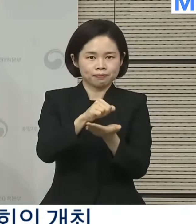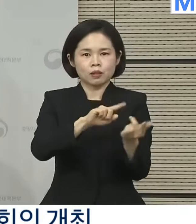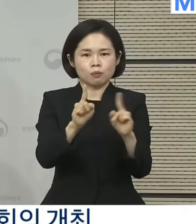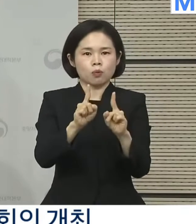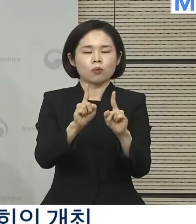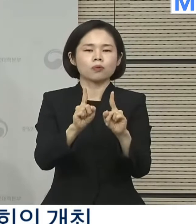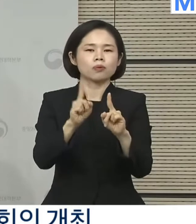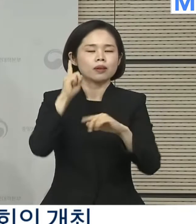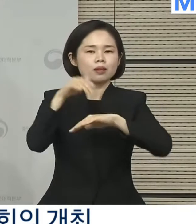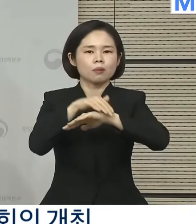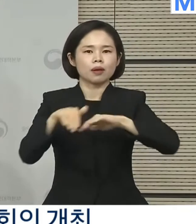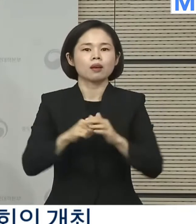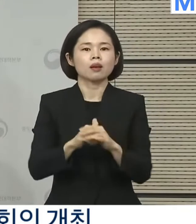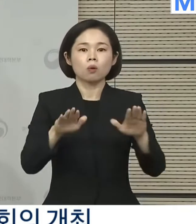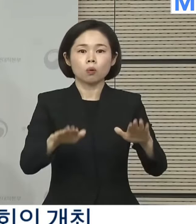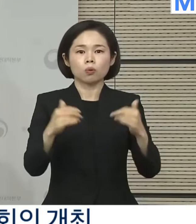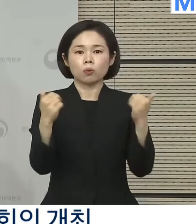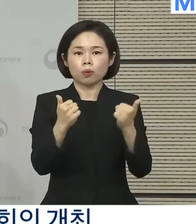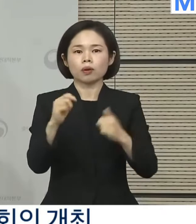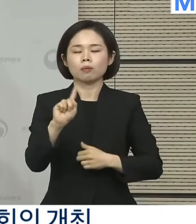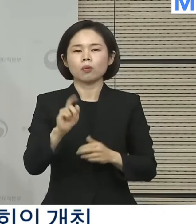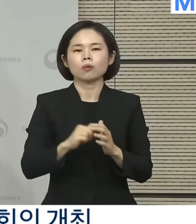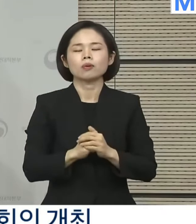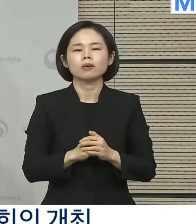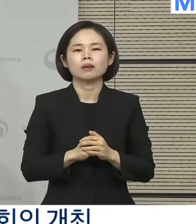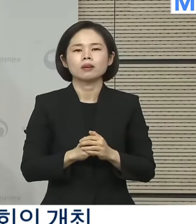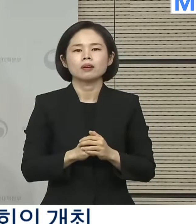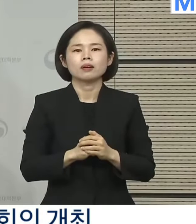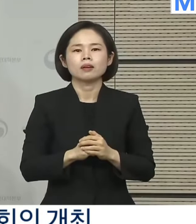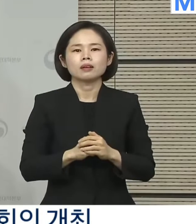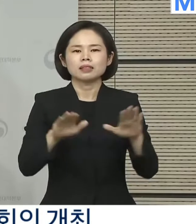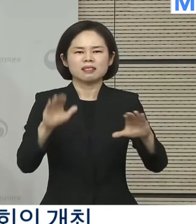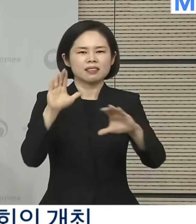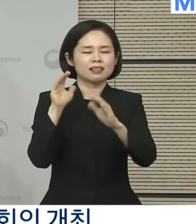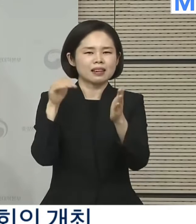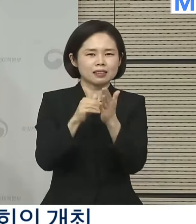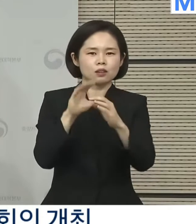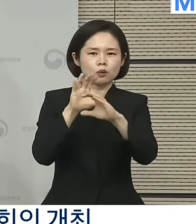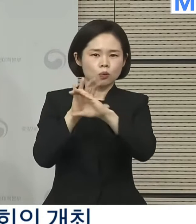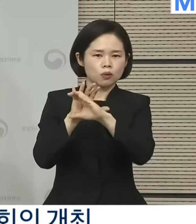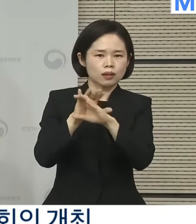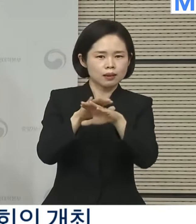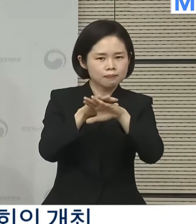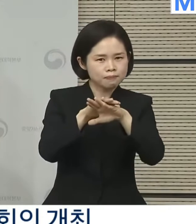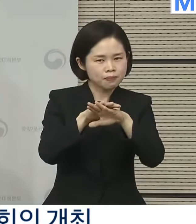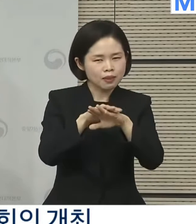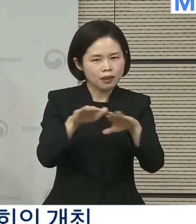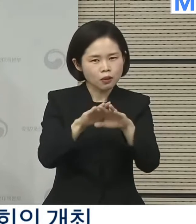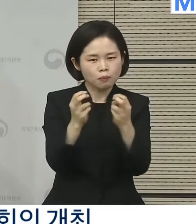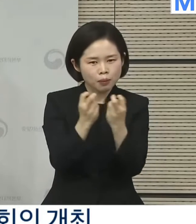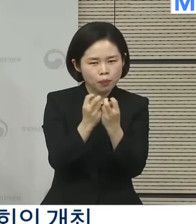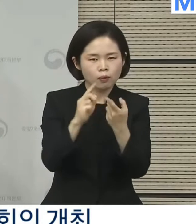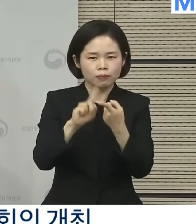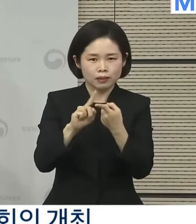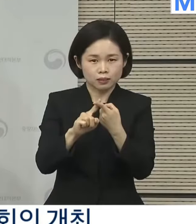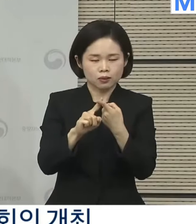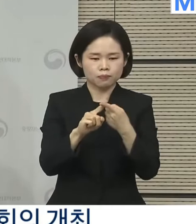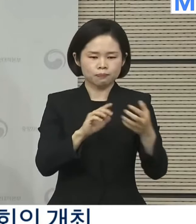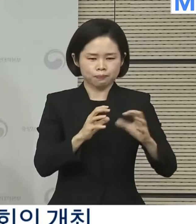오늘 회의에서는 그간 우리나라의 코로나19 대응을 평가하고 향후 추진 방향에 대한